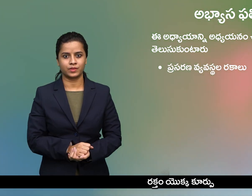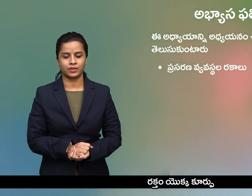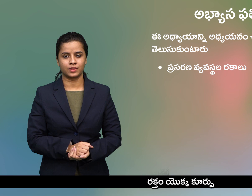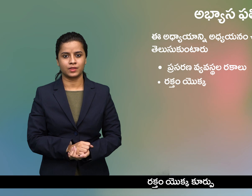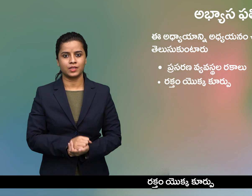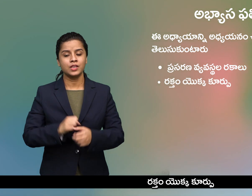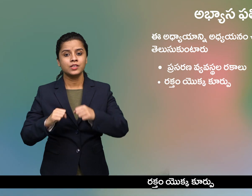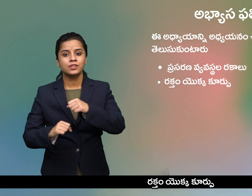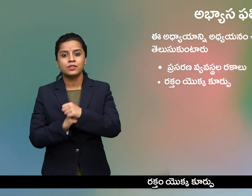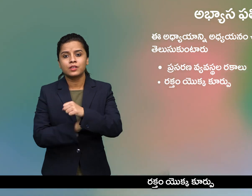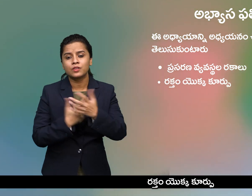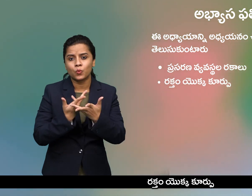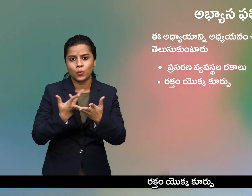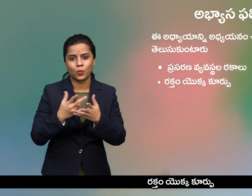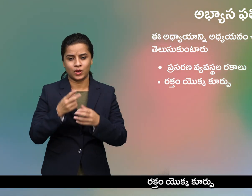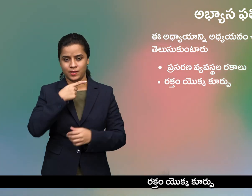రక్తం యొక్క కూర్పు,